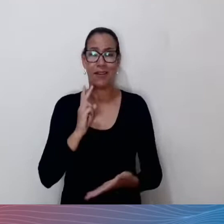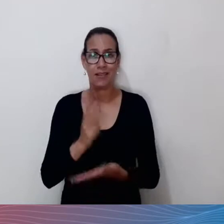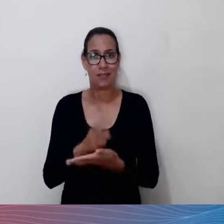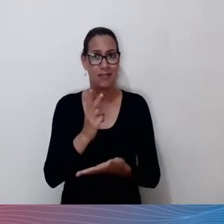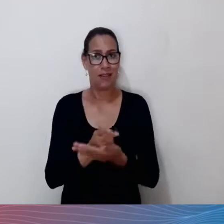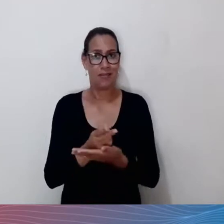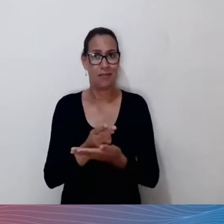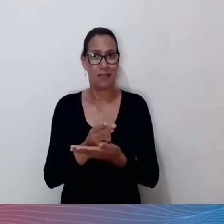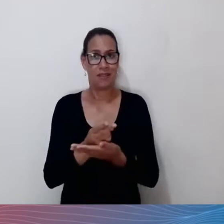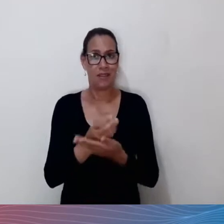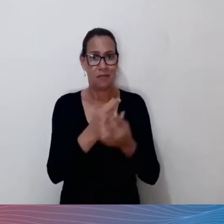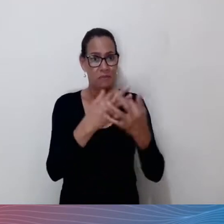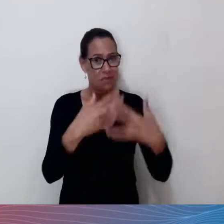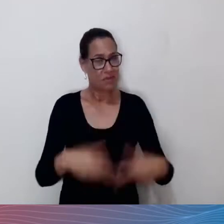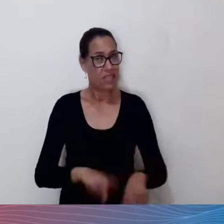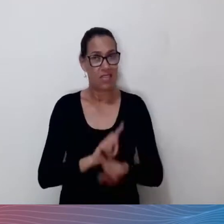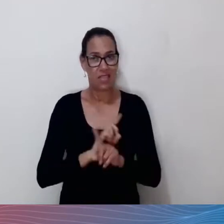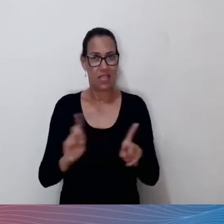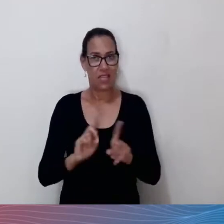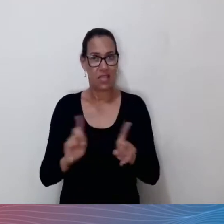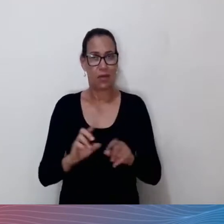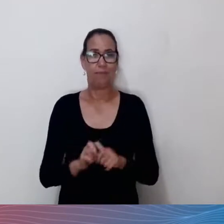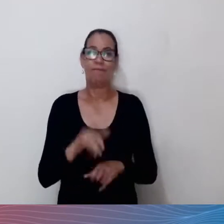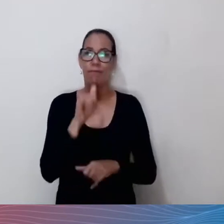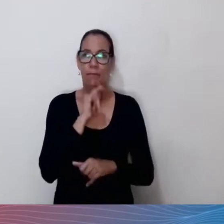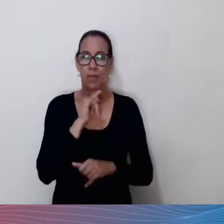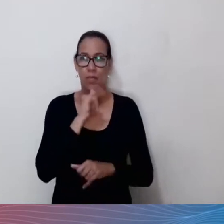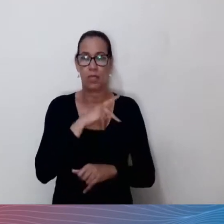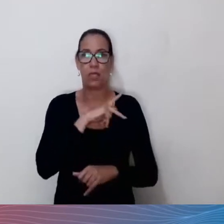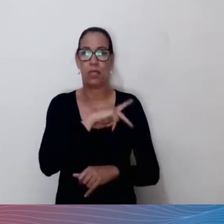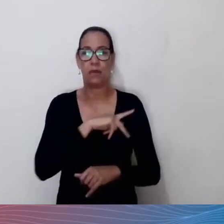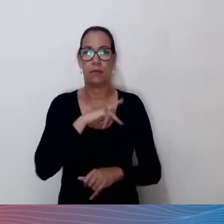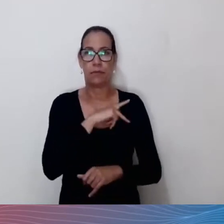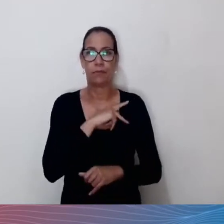Por exemplo, Paulo já no final do seu primeiro